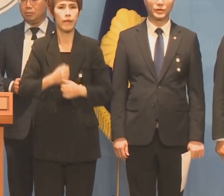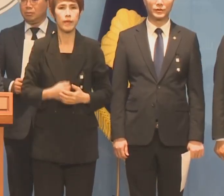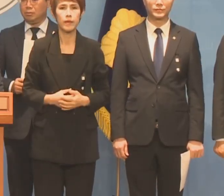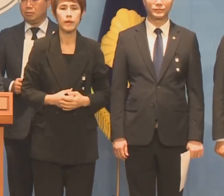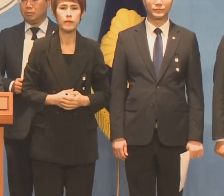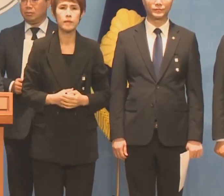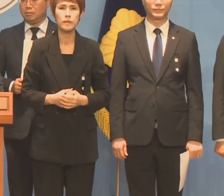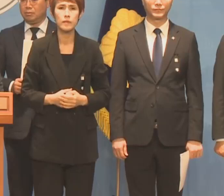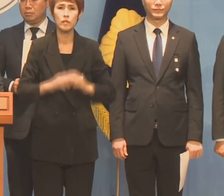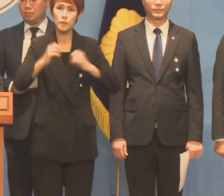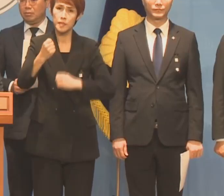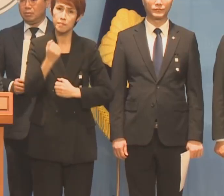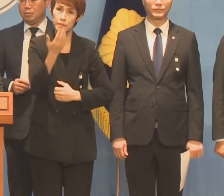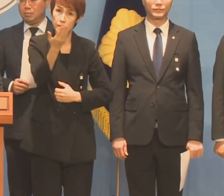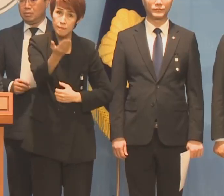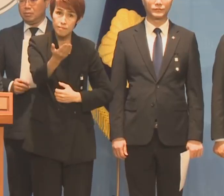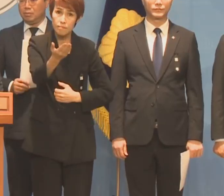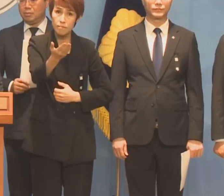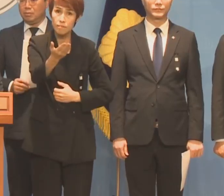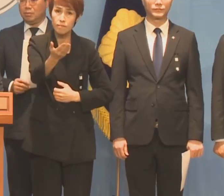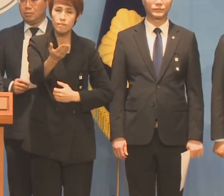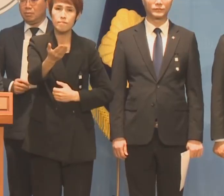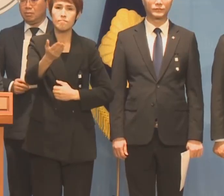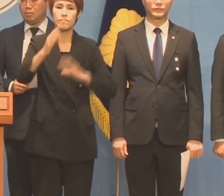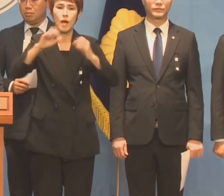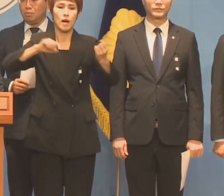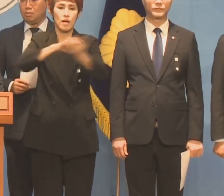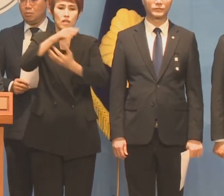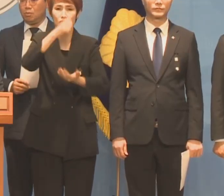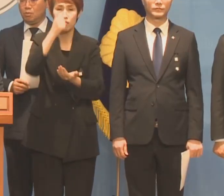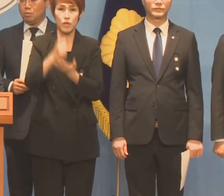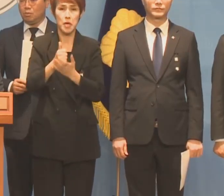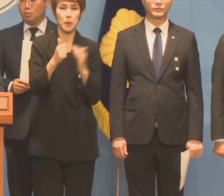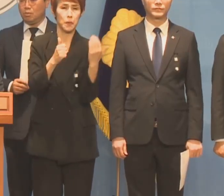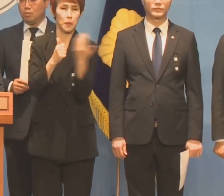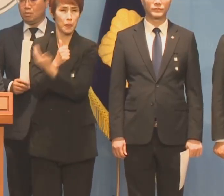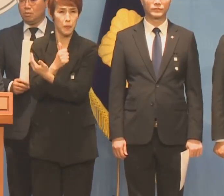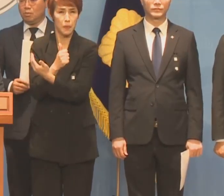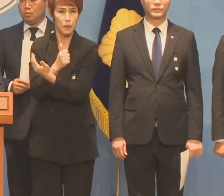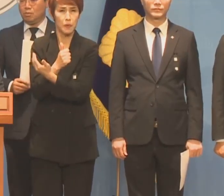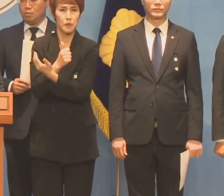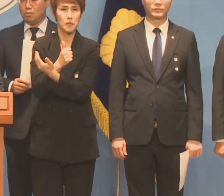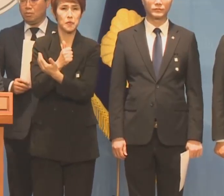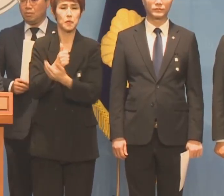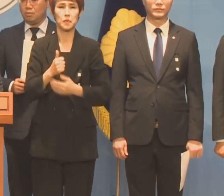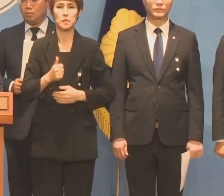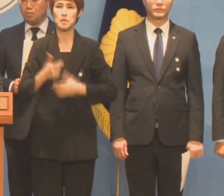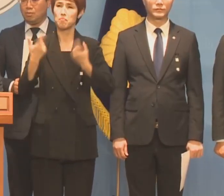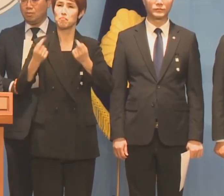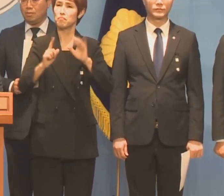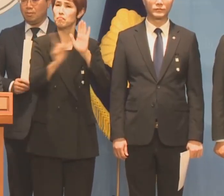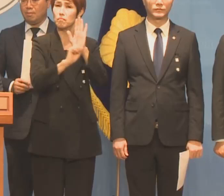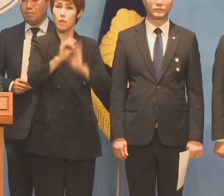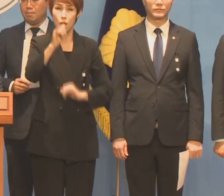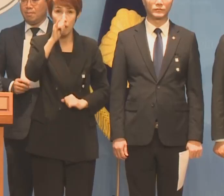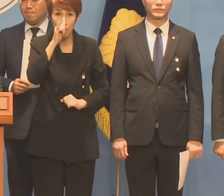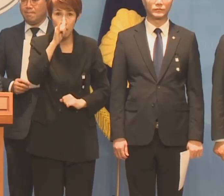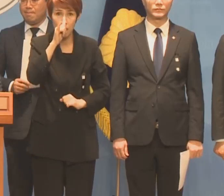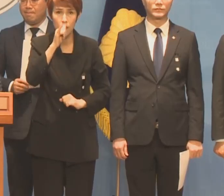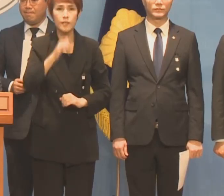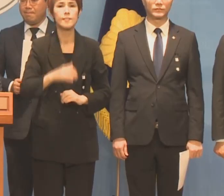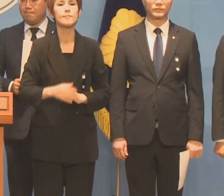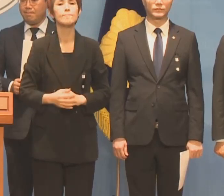없습니다. 국민의힘이 계속 내란죄를 옹호하고 선전선동한다면 그